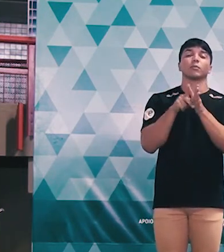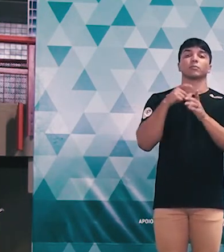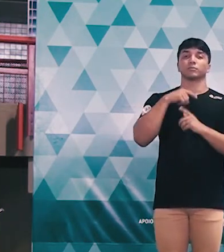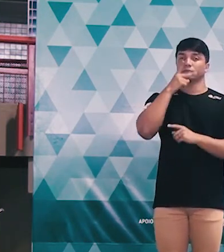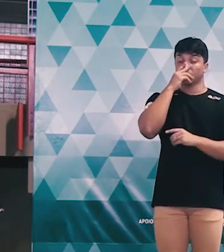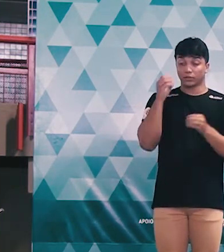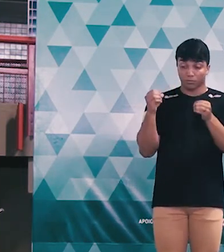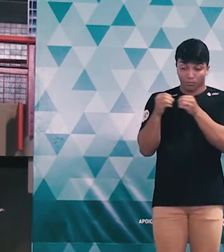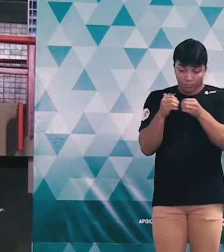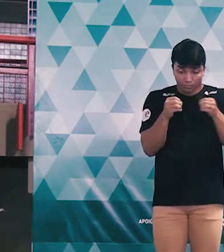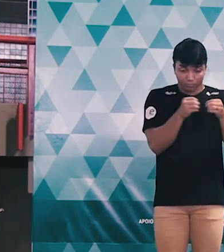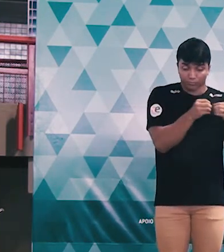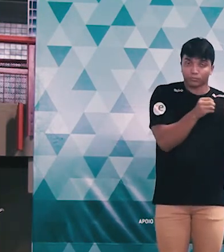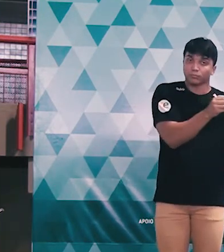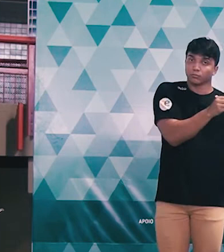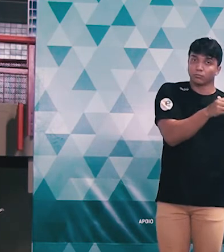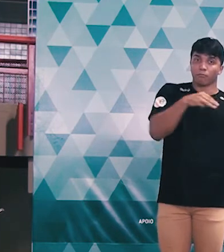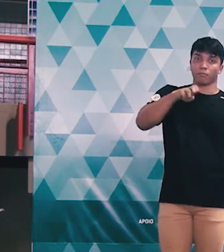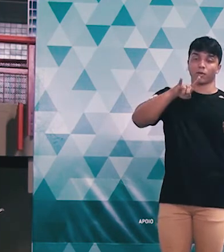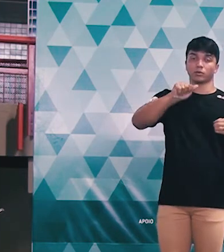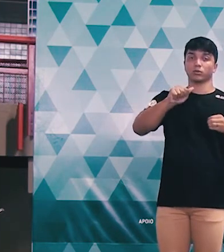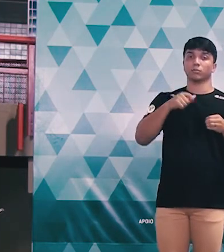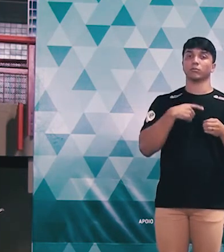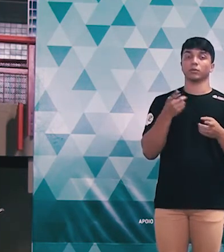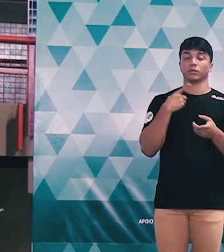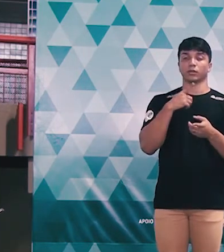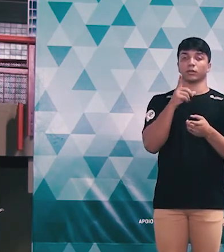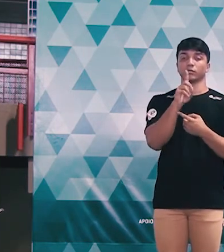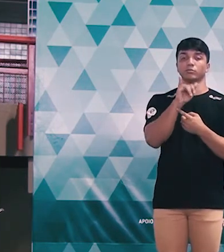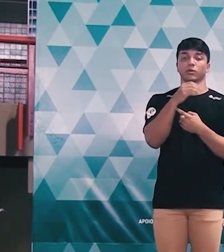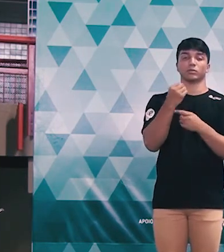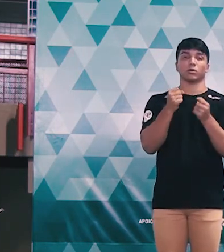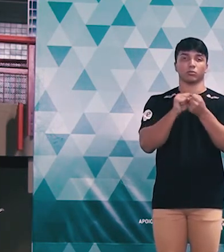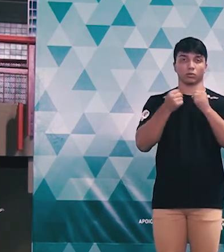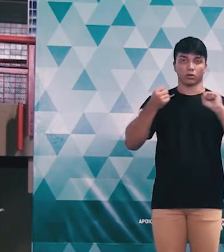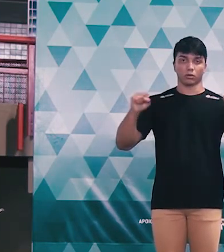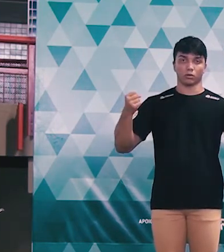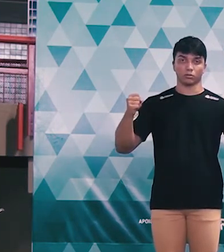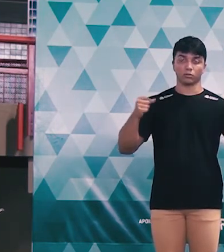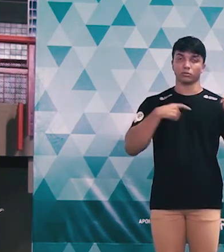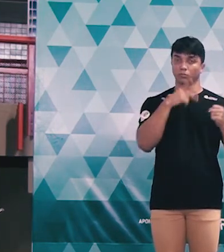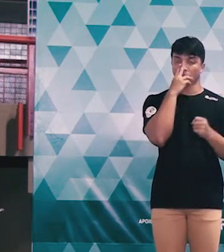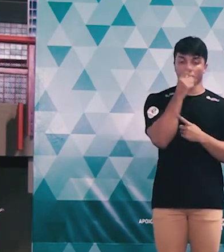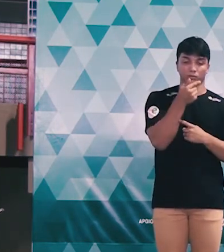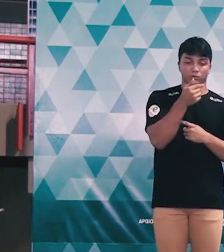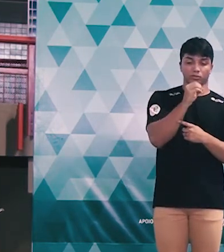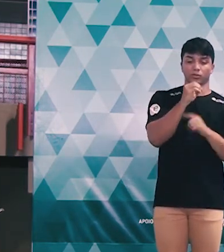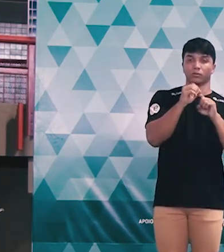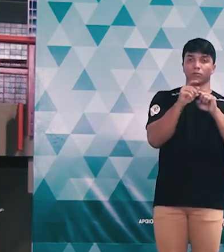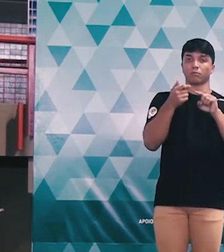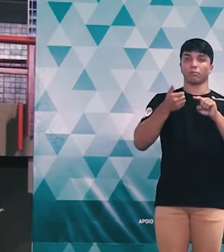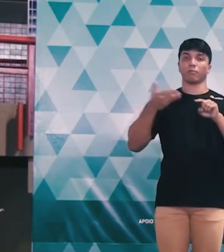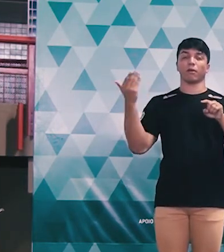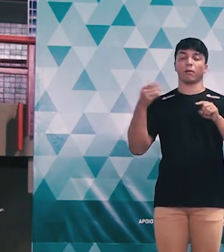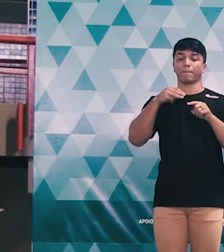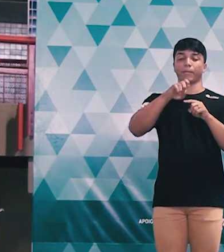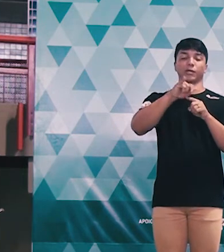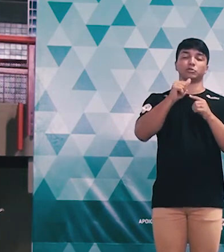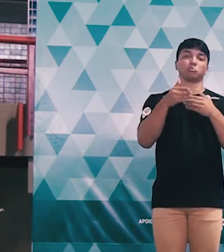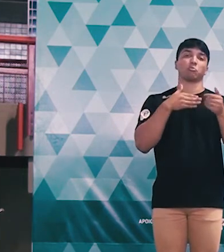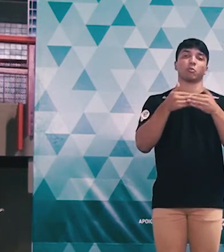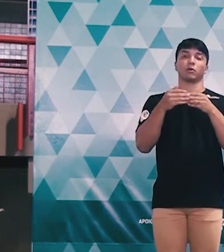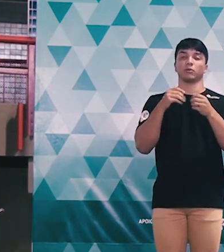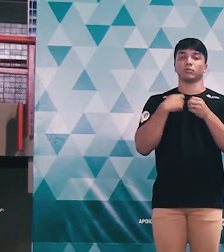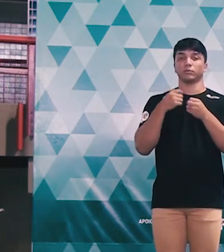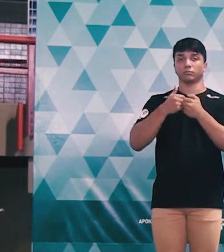elementos mais próximos da média. O que é uma dispersão grande é quando os elementos estão mais afastados da média.